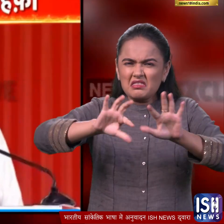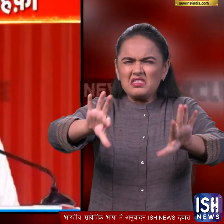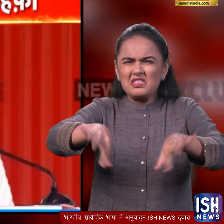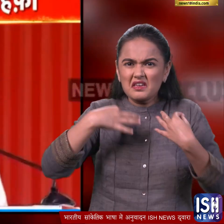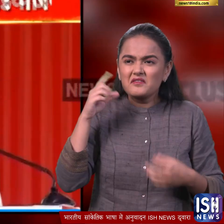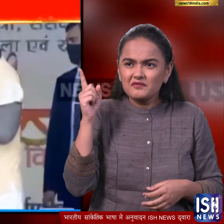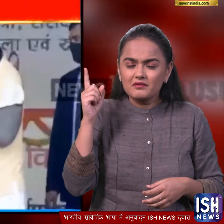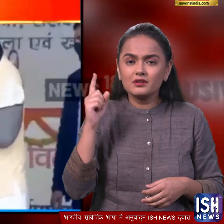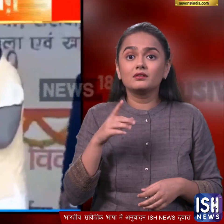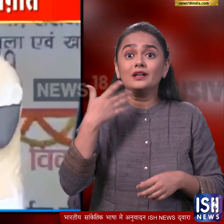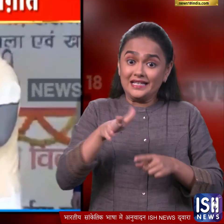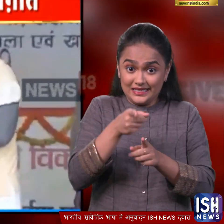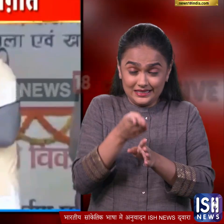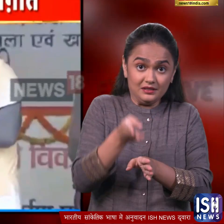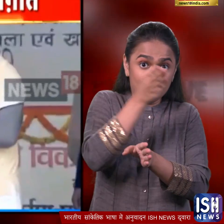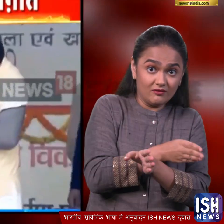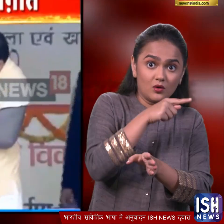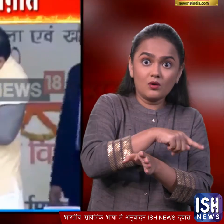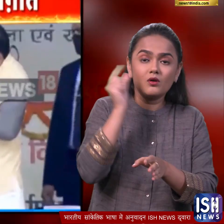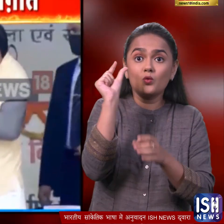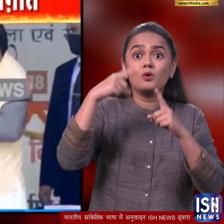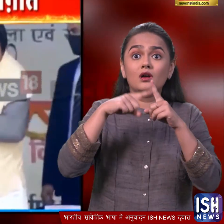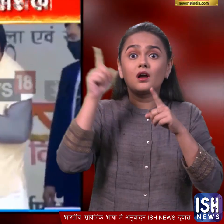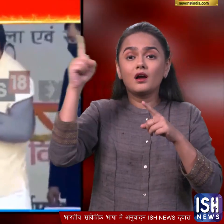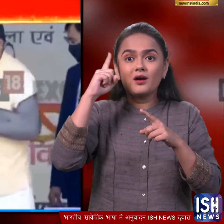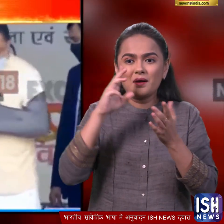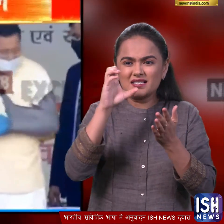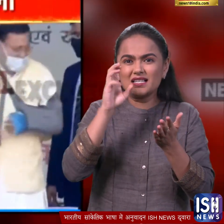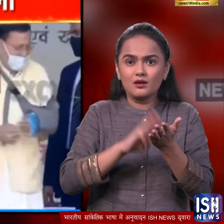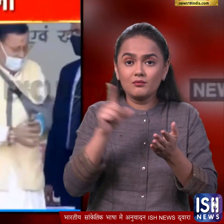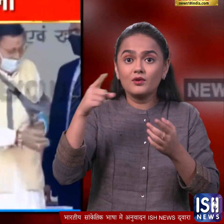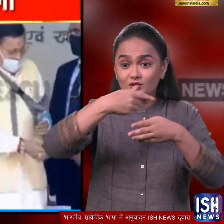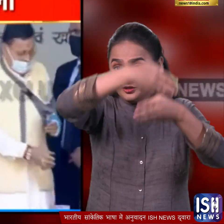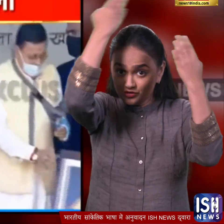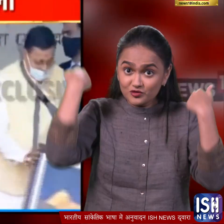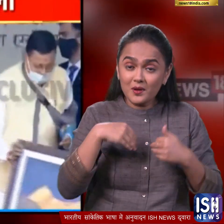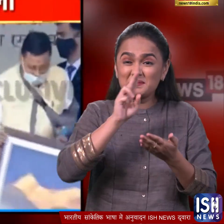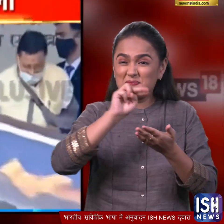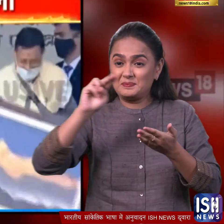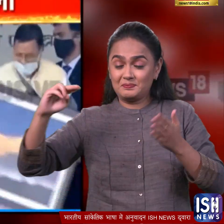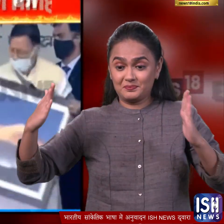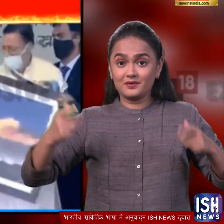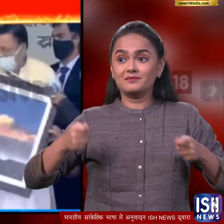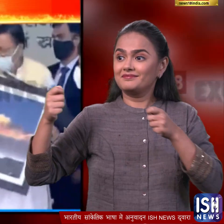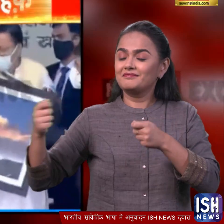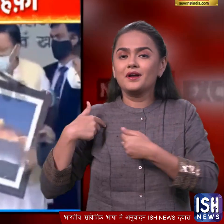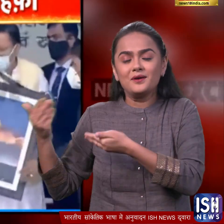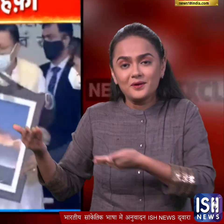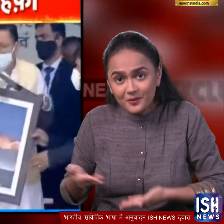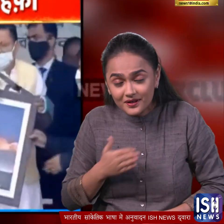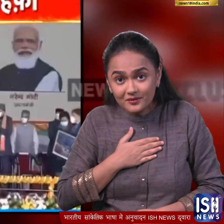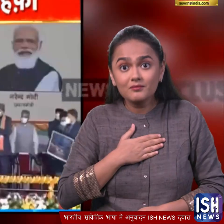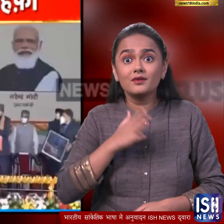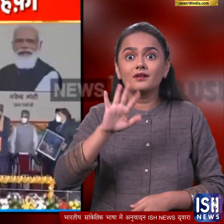उत्तराखंड को लूटा। इससे पहले सभा के मंच पर उत्तराखंड के मुख्यमंत्री पुष्कर सिंह धामी ने शॉल और पेंटिंग भेंट कर प्रधानमंत्री का स्वागत